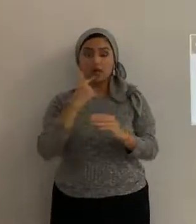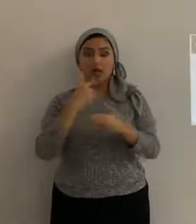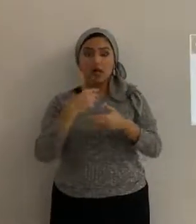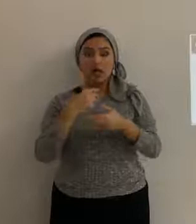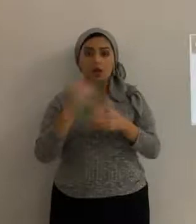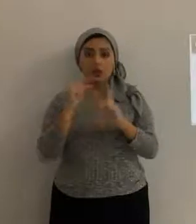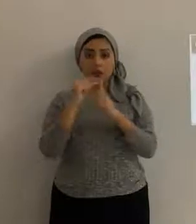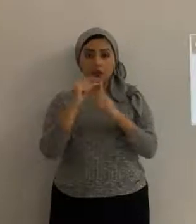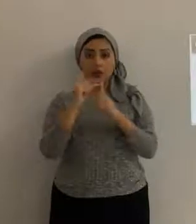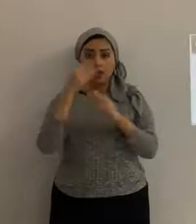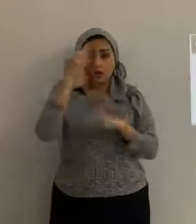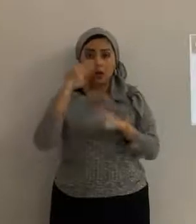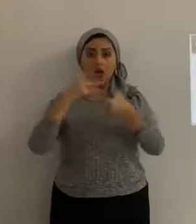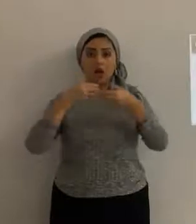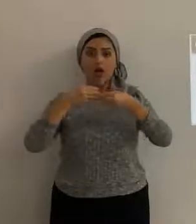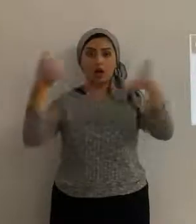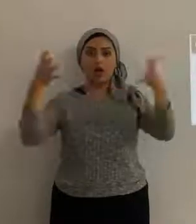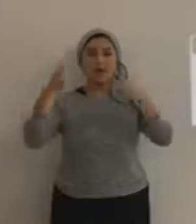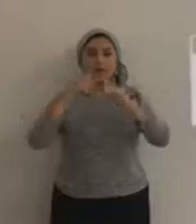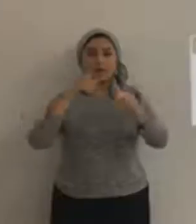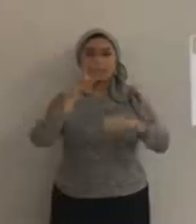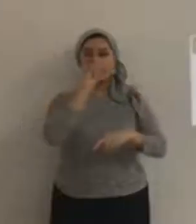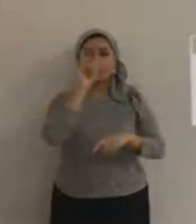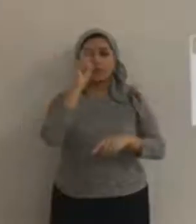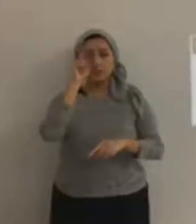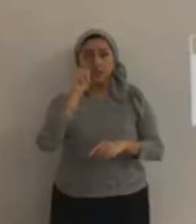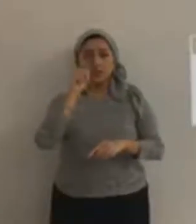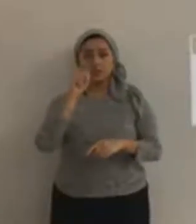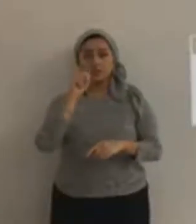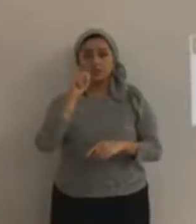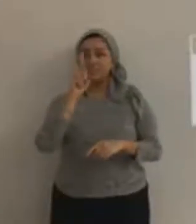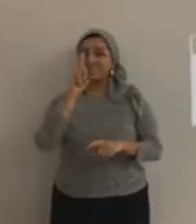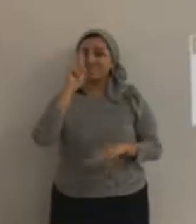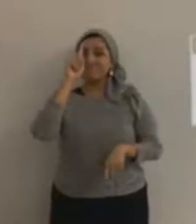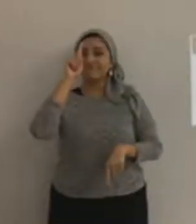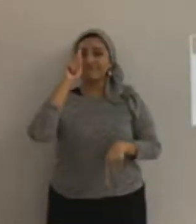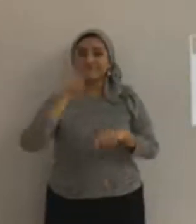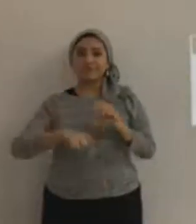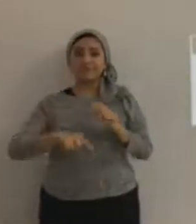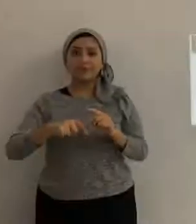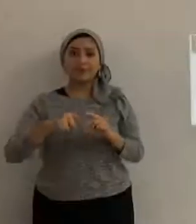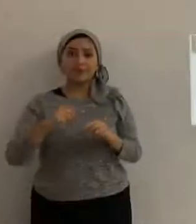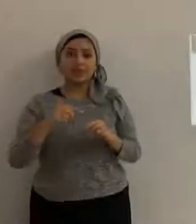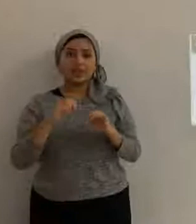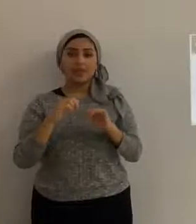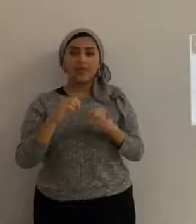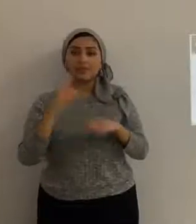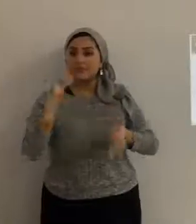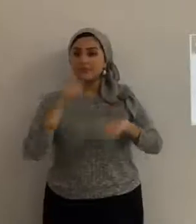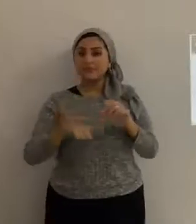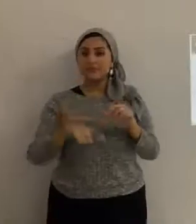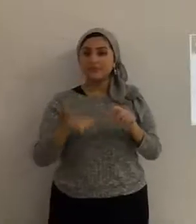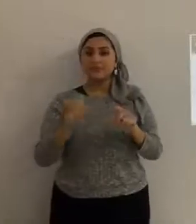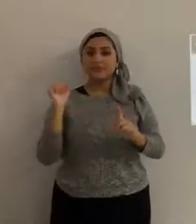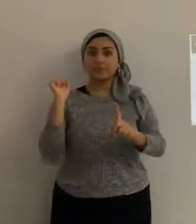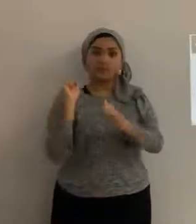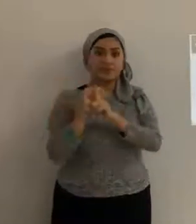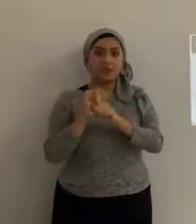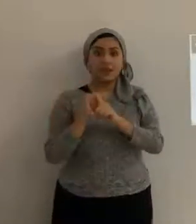de Zion. No es posible que hayan engañado. ¿Cómo es posible más bien que hayan engañado al pueblo? Lo sigan engañando